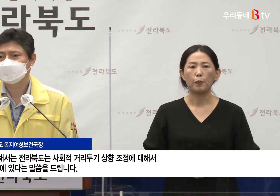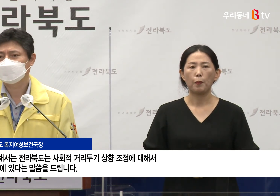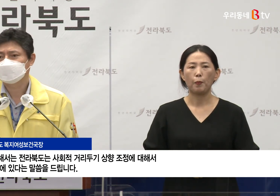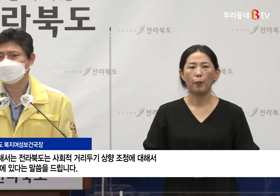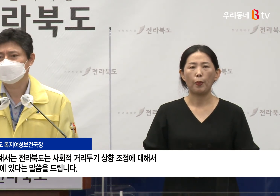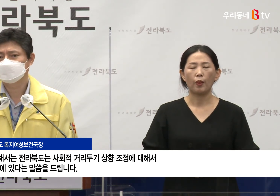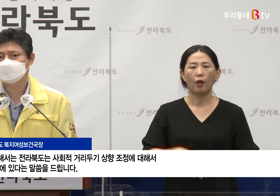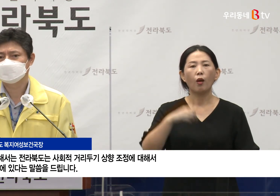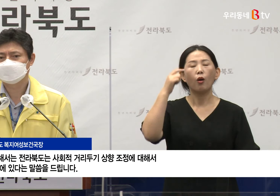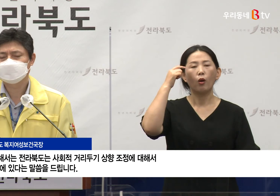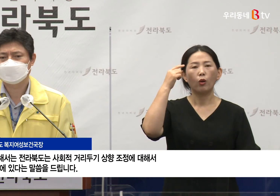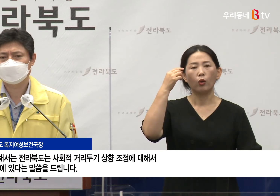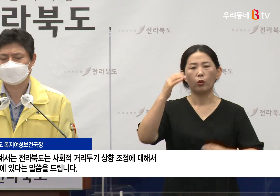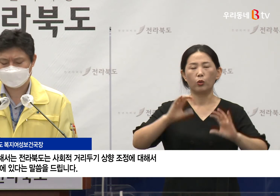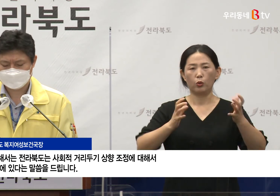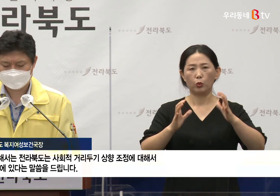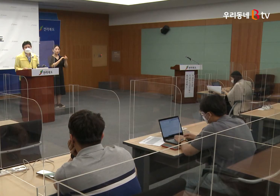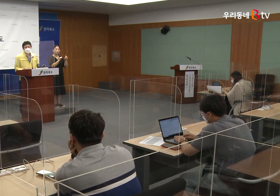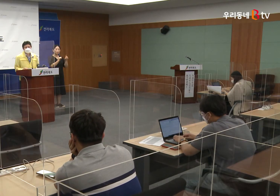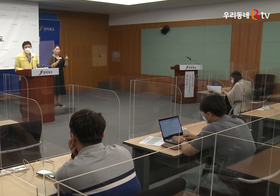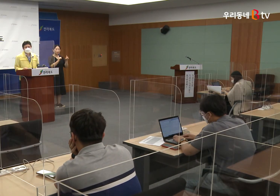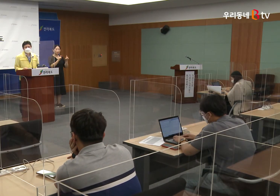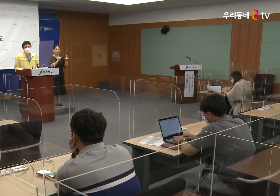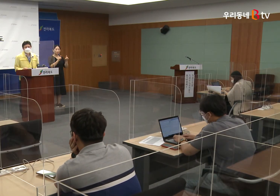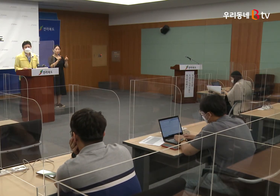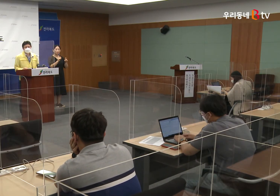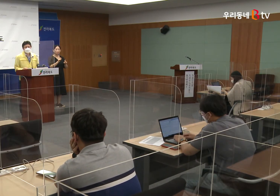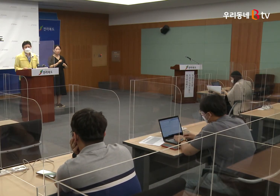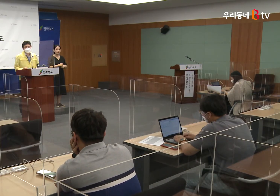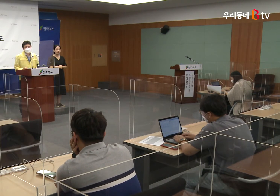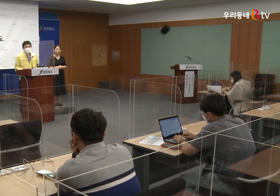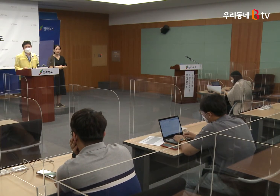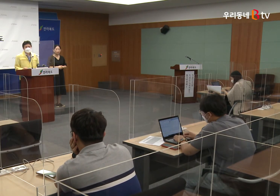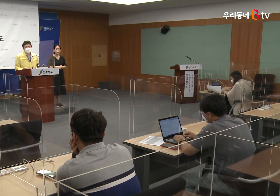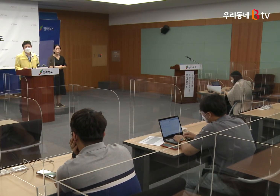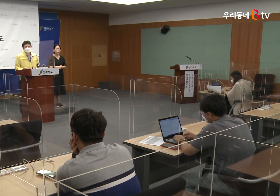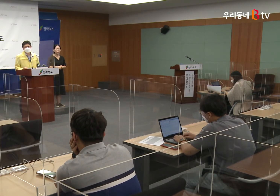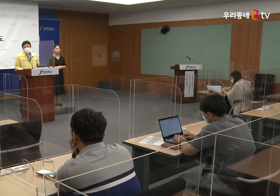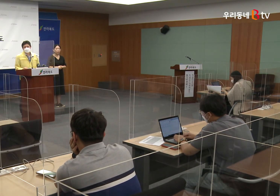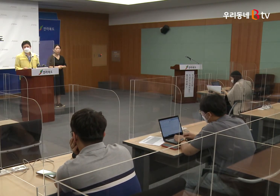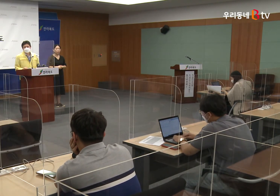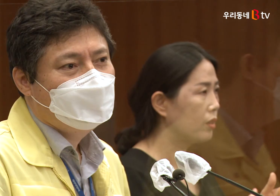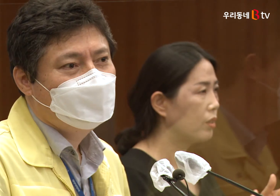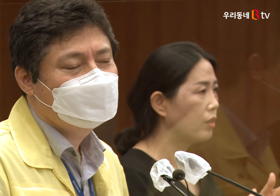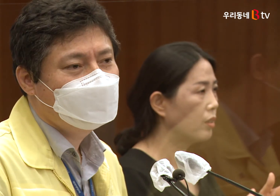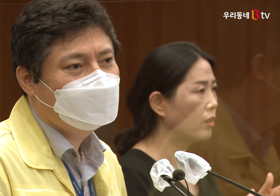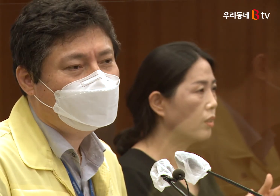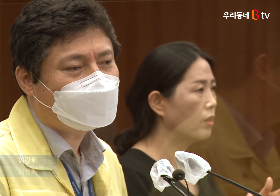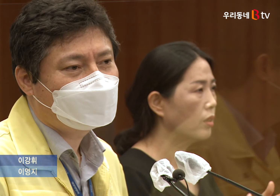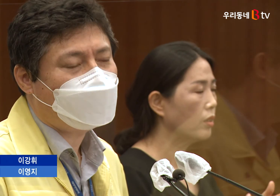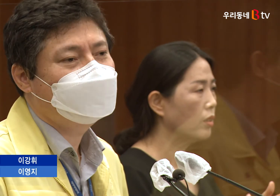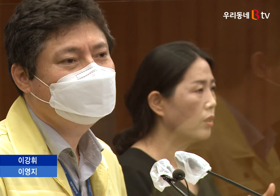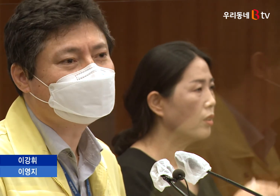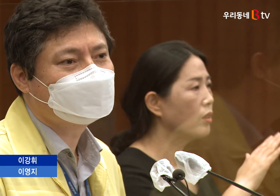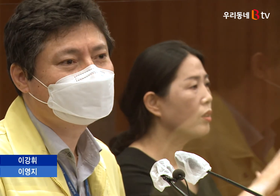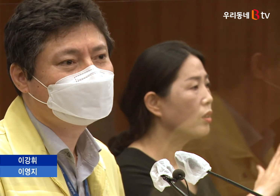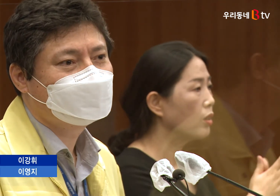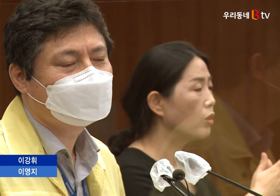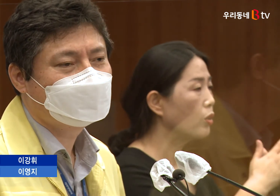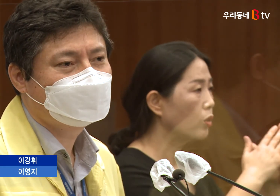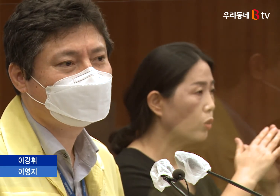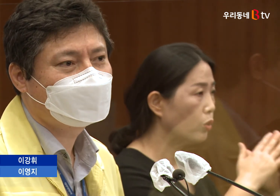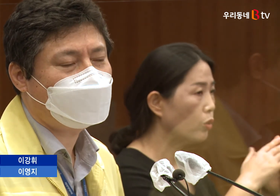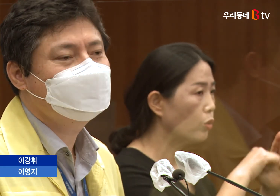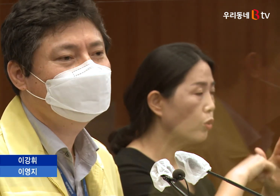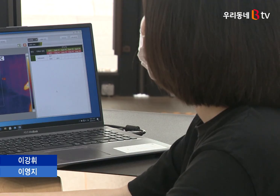논의 중에 있다는 말씀을 드립니다. 도 방역당국은 이 같은 지역 내 확산세 저지를 위해 의심 증상이 있을